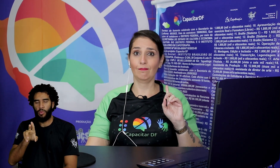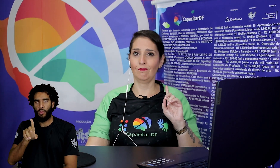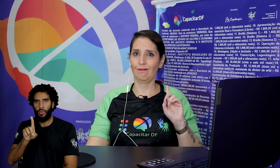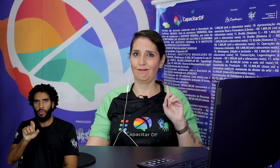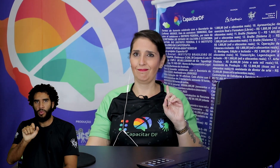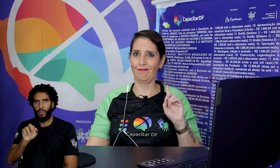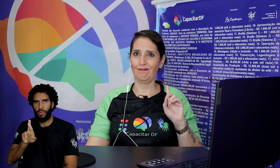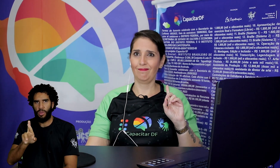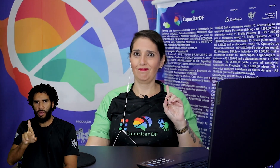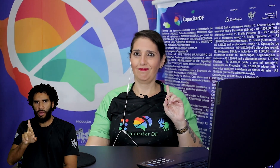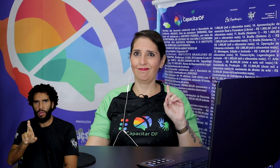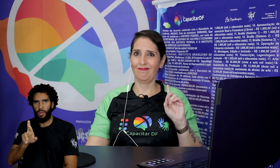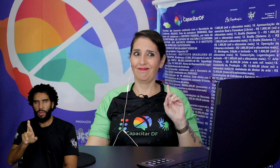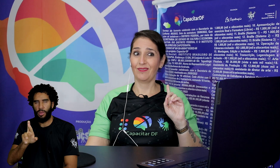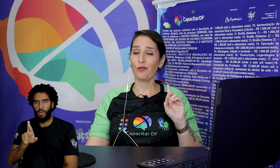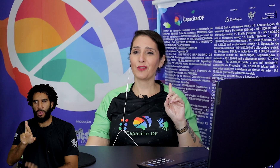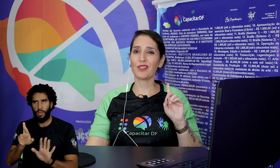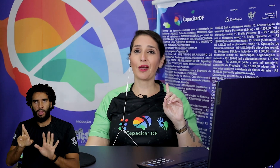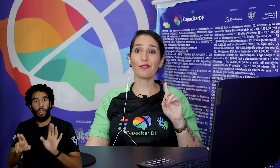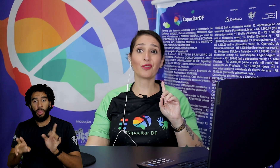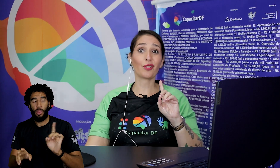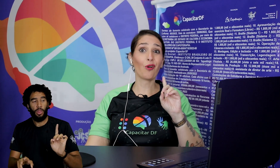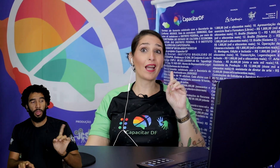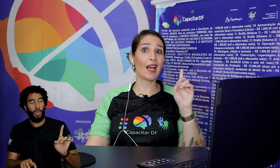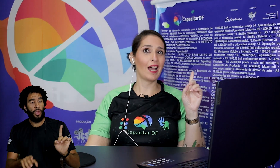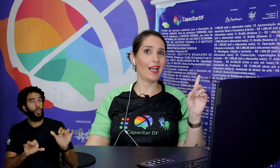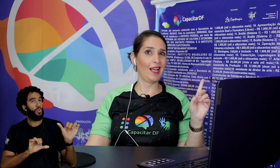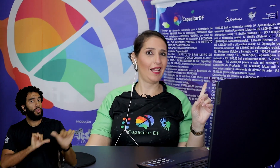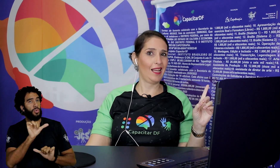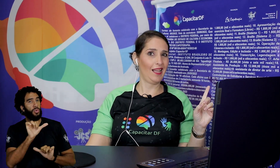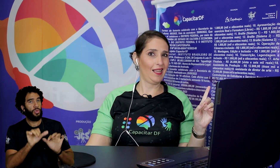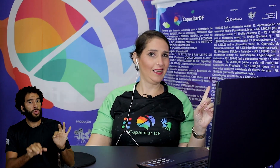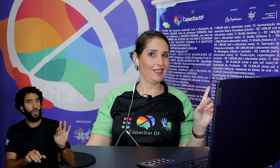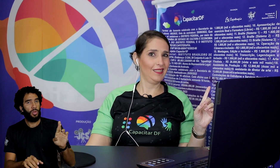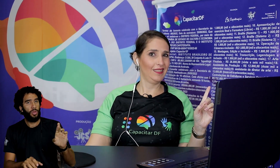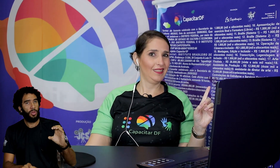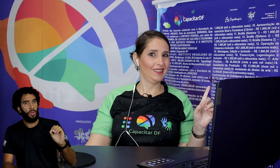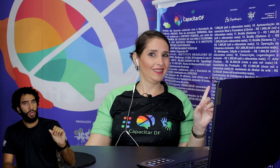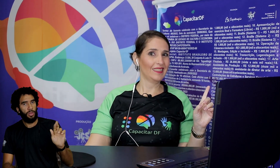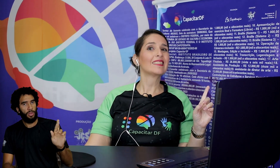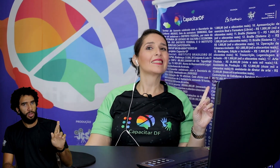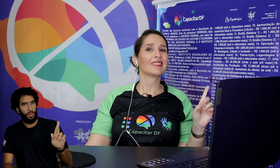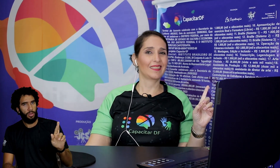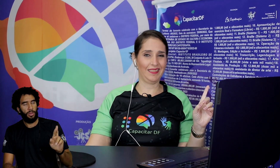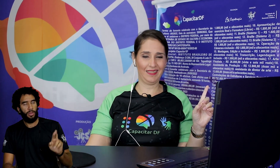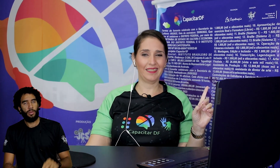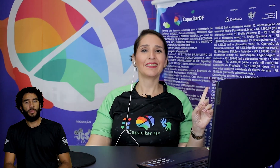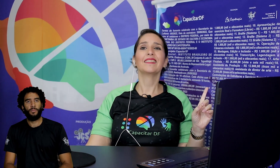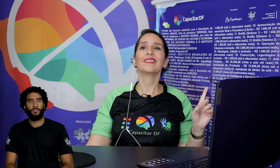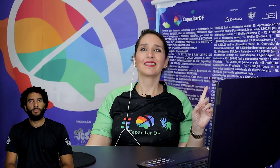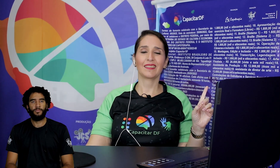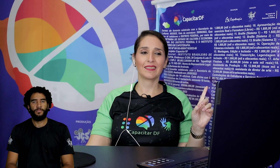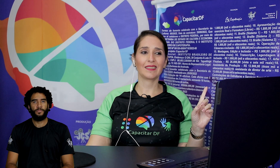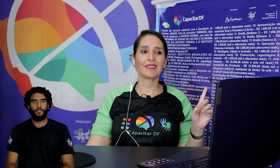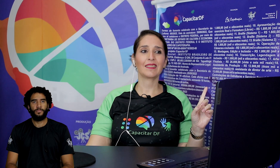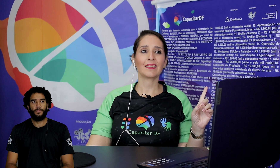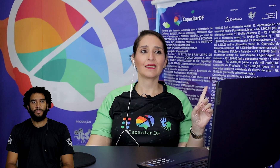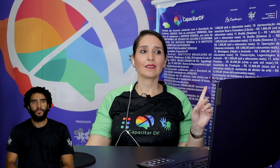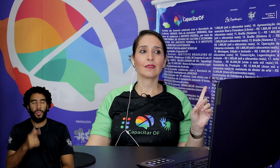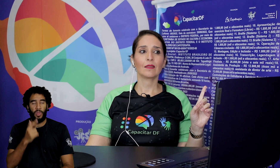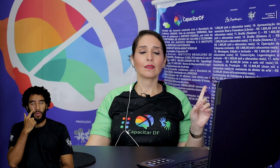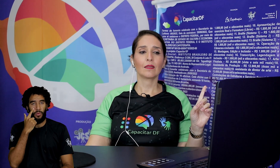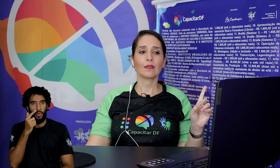se é o mesmo sinal. Oi? Eu fiz o sinal de trocar. Trocar. Eu já vi usando esse sinal